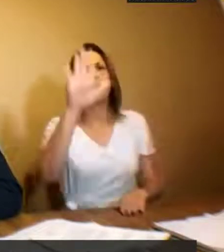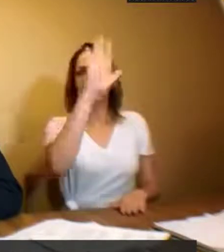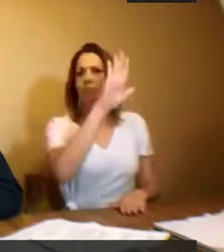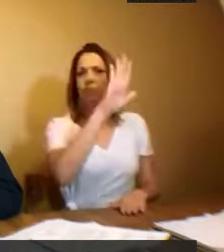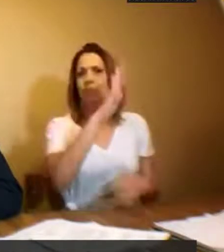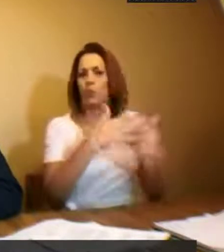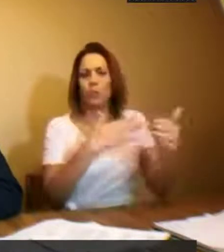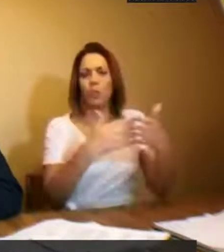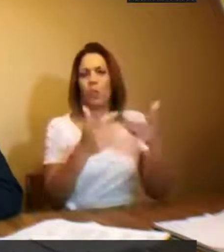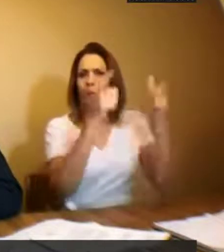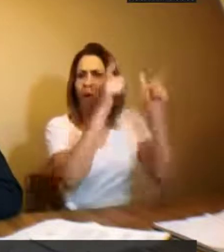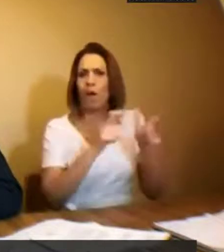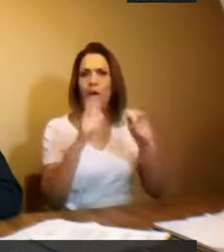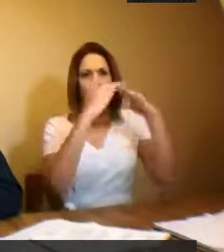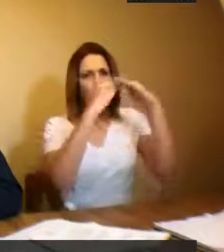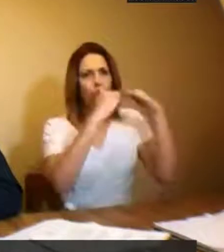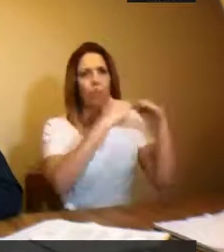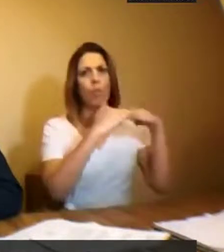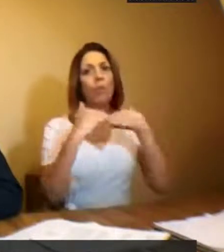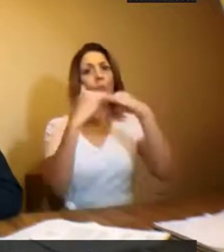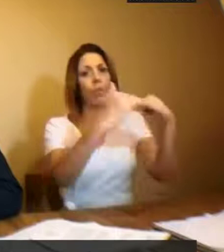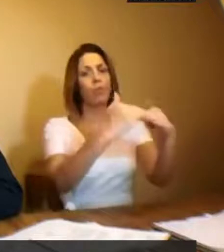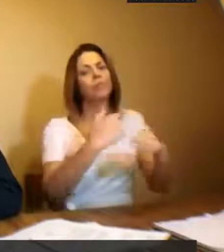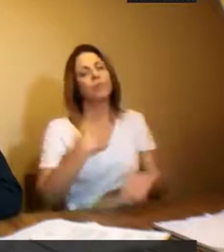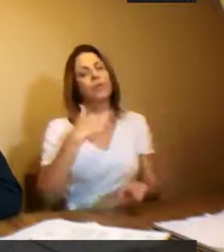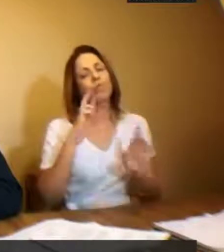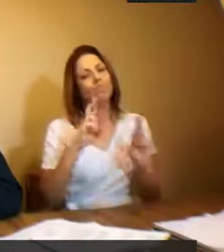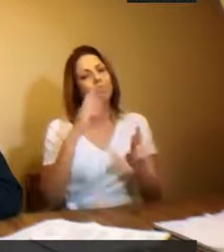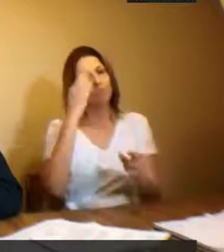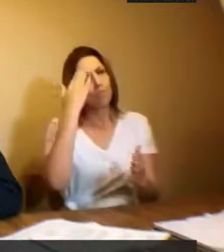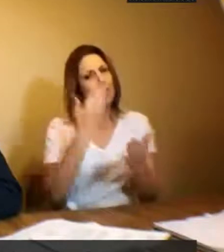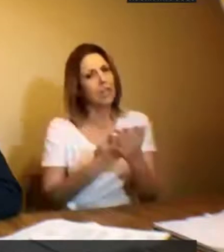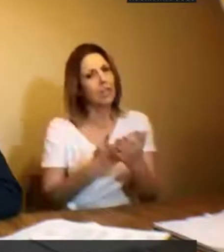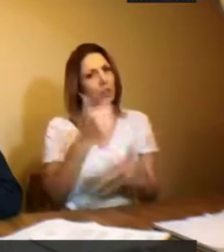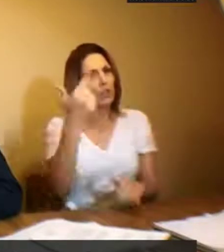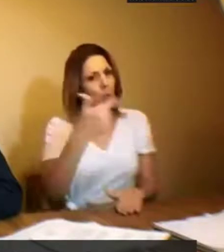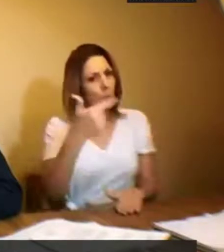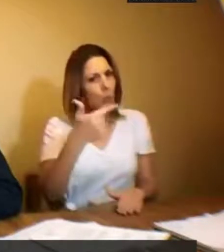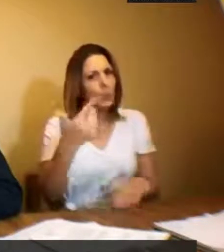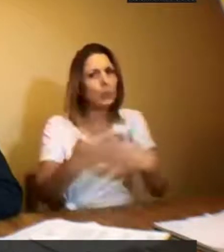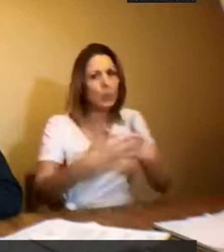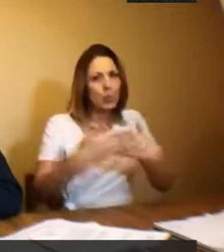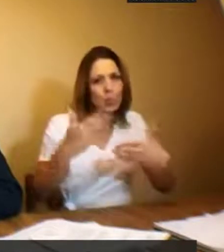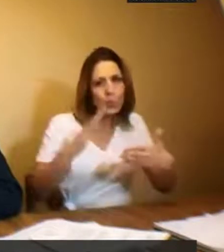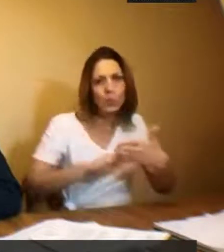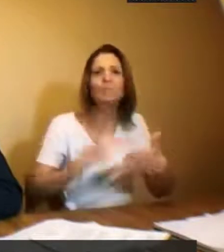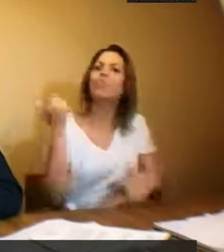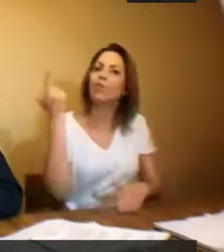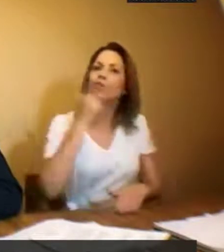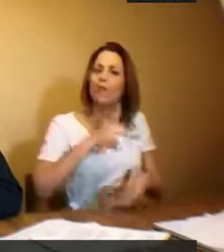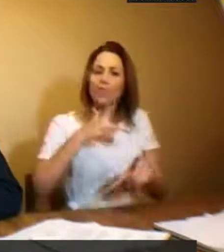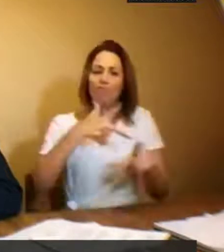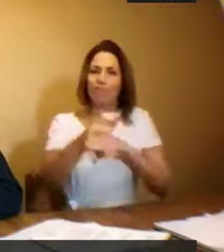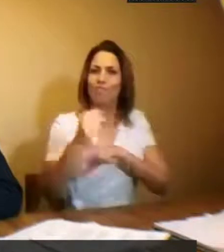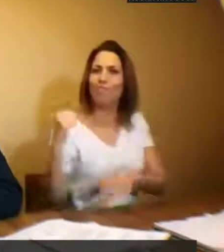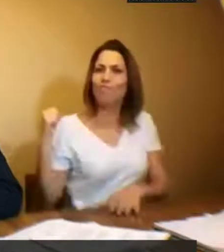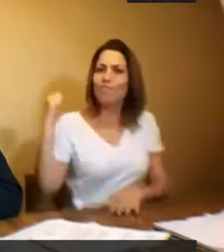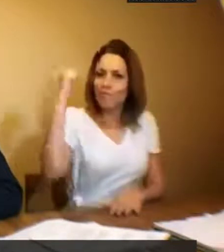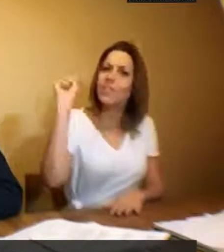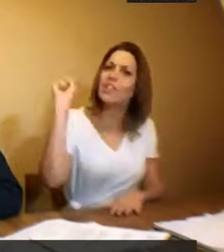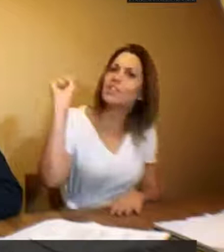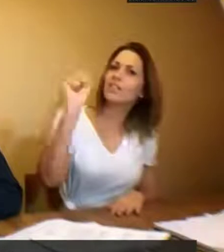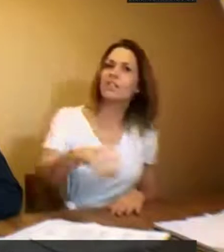do segundo turno, ampliaremos essa vantagem e seremos, sim, vitoriosos. Afinal de contas,